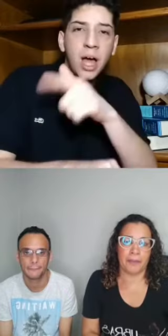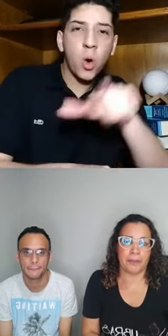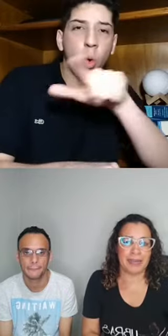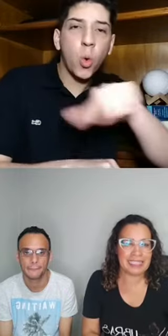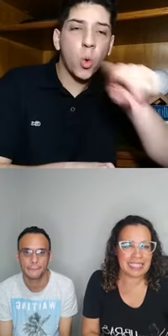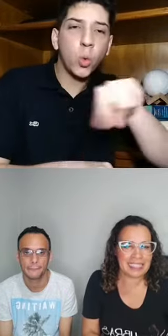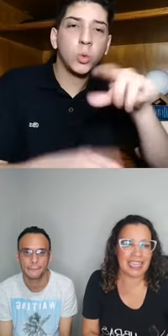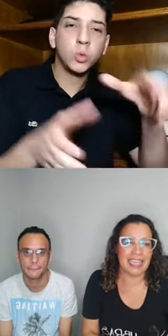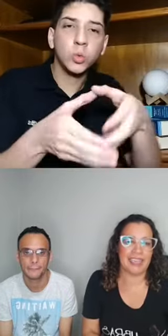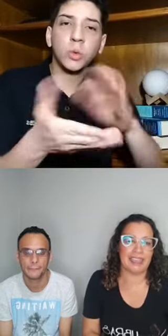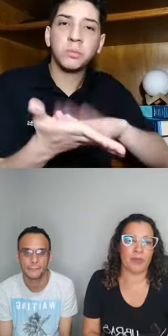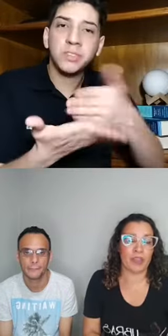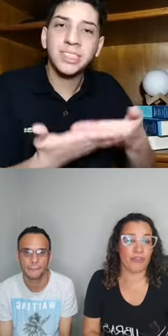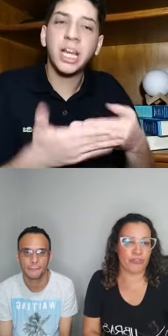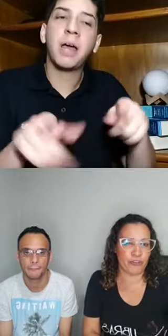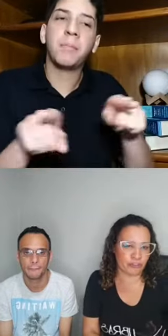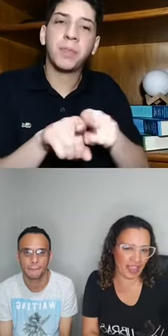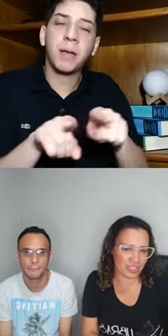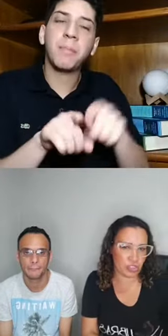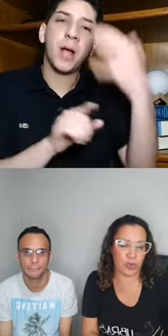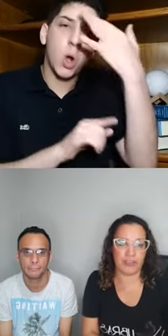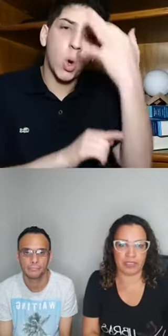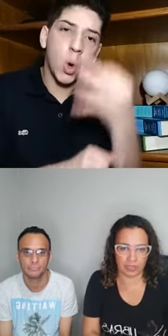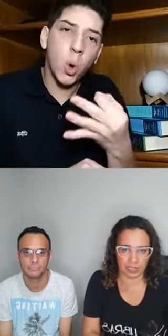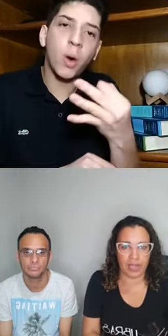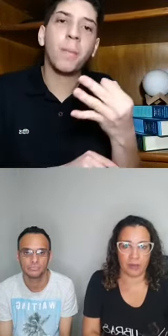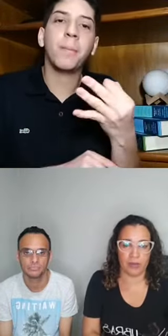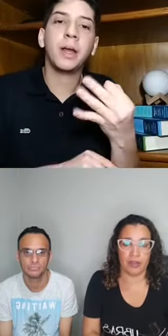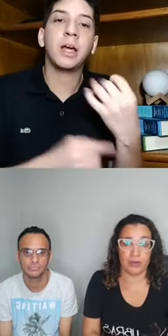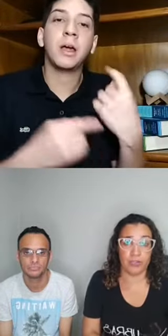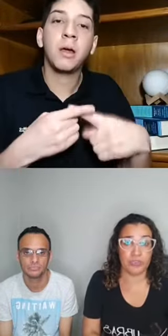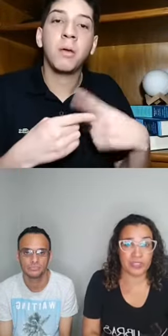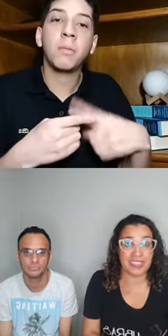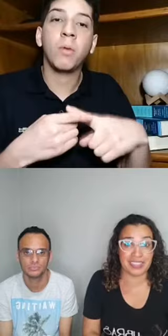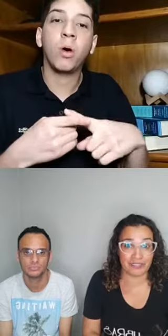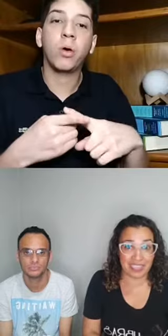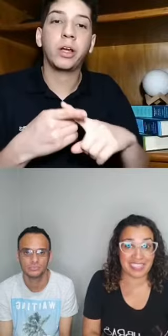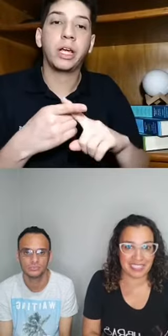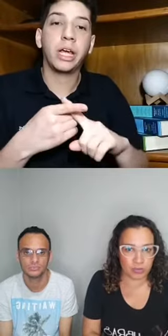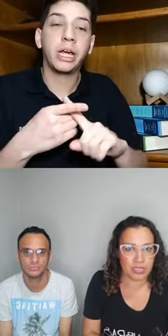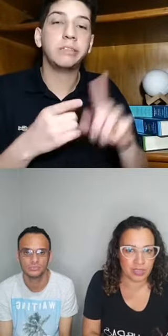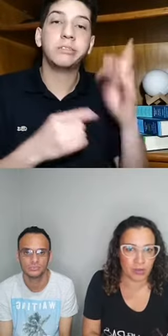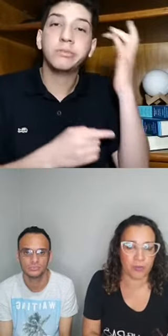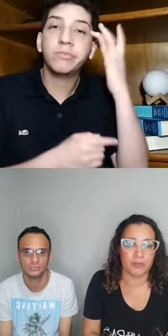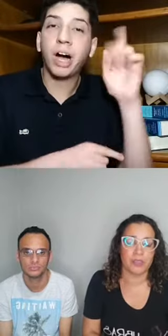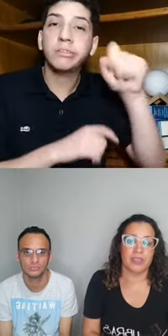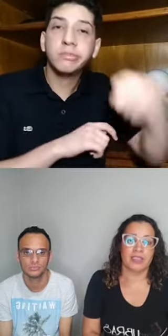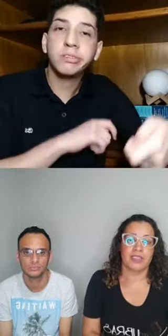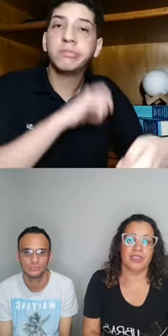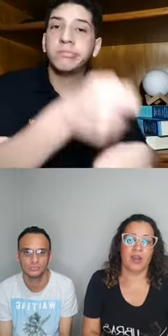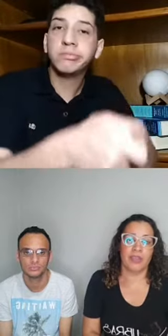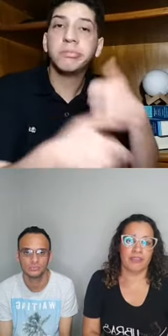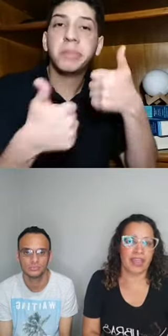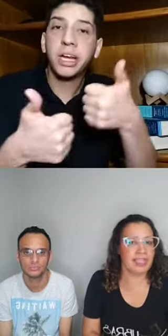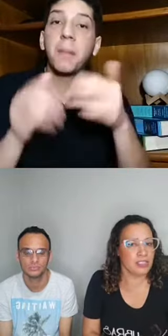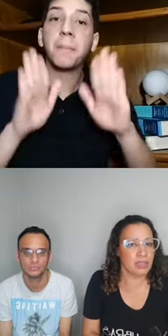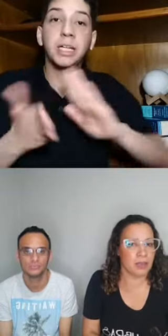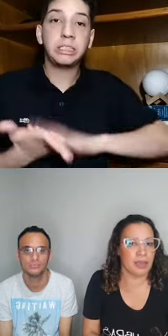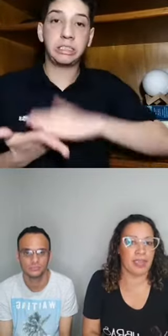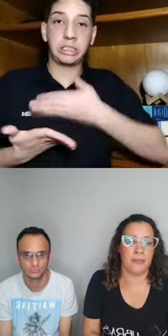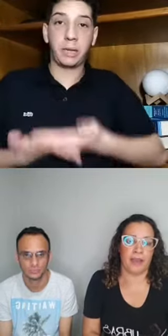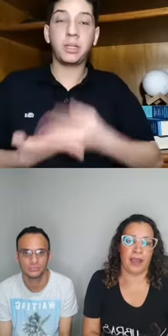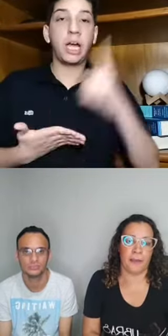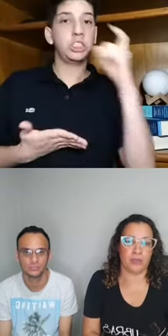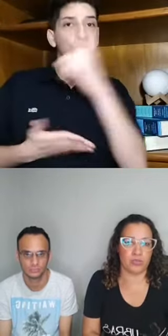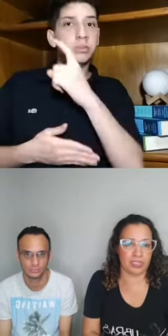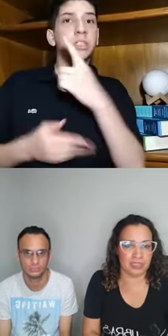Para entender. O que eu faço é fazer sinal. O difícil é fazer a tradução. Então, levar isso